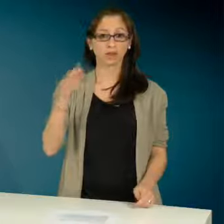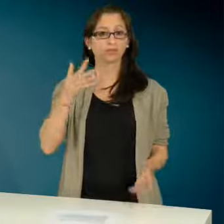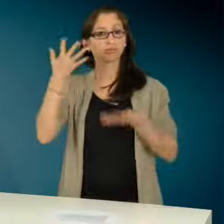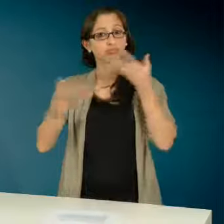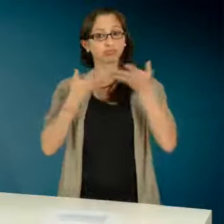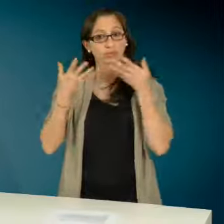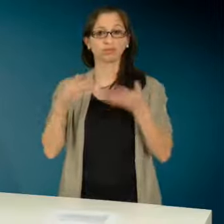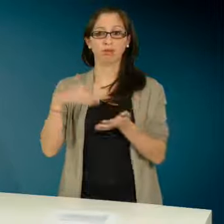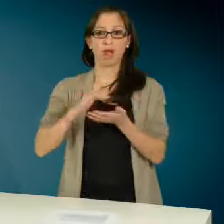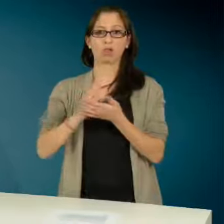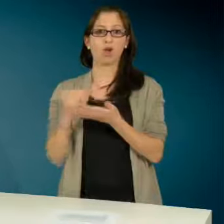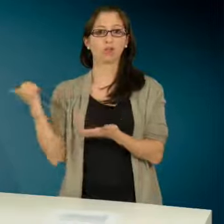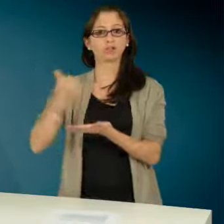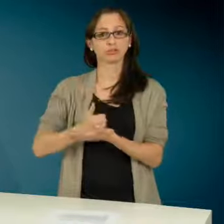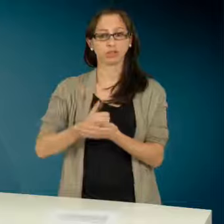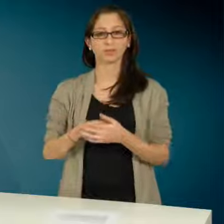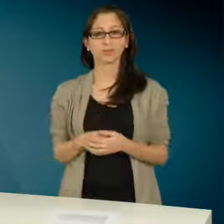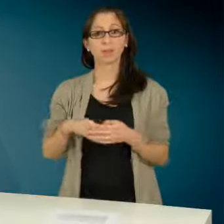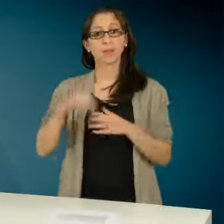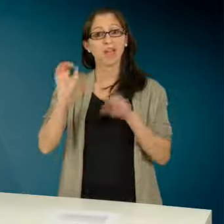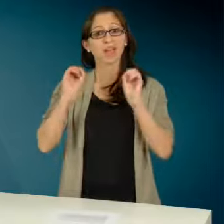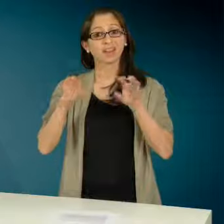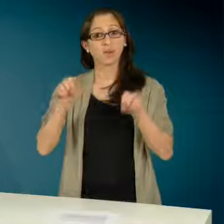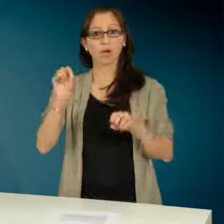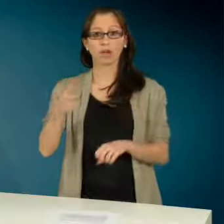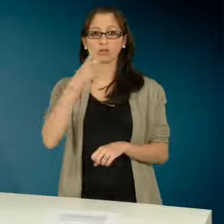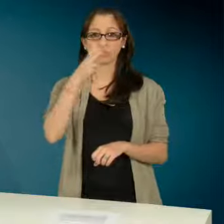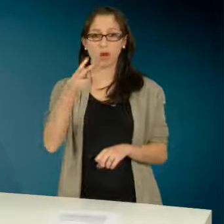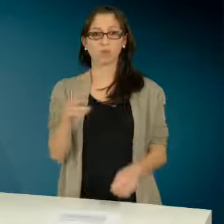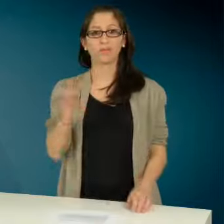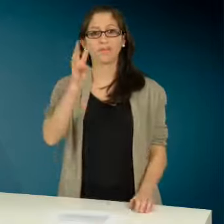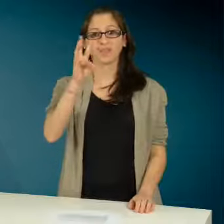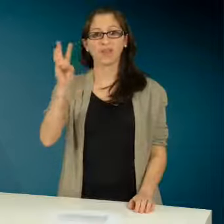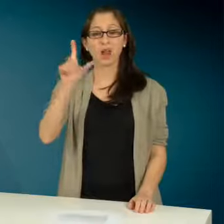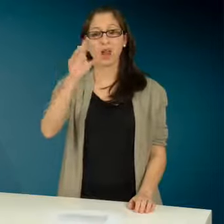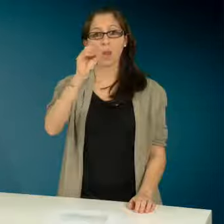stehen Gebärdensprachdolmetscherinnen zur Verfügung. Weitere Informationen gibt es unter